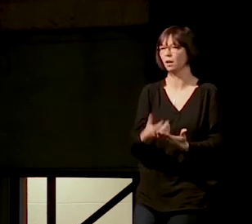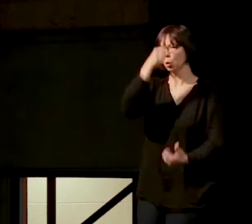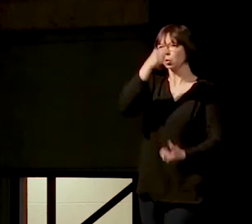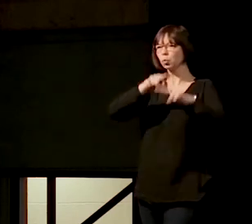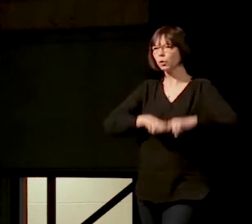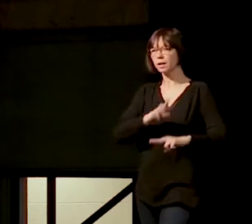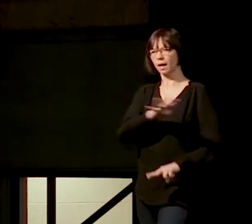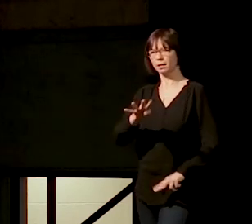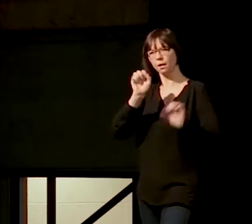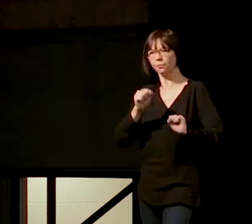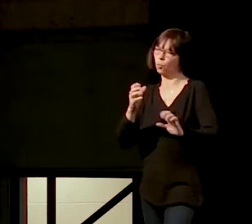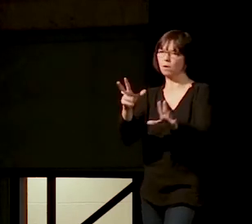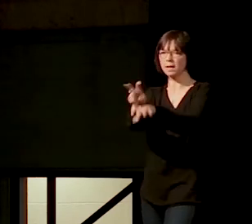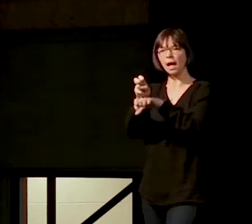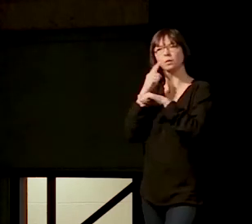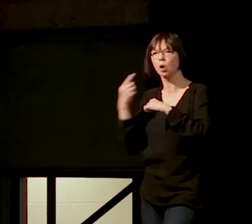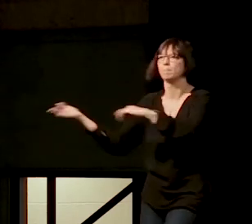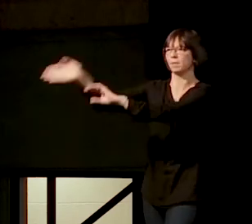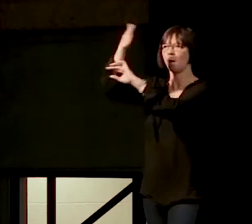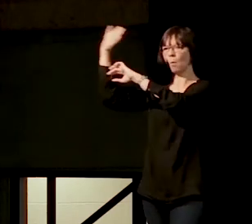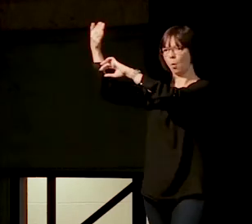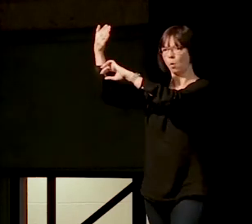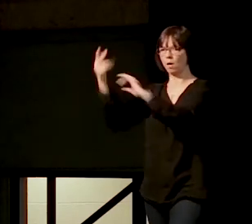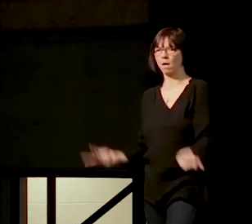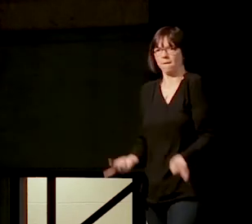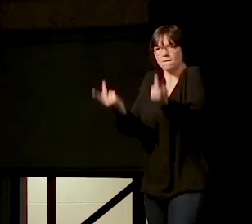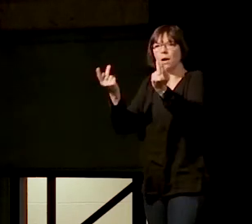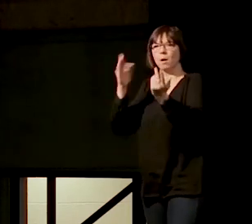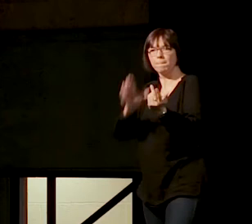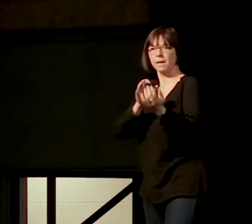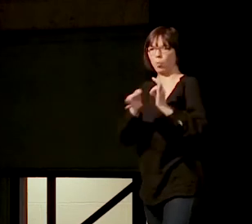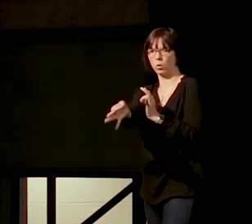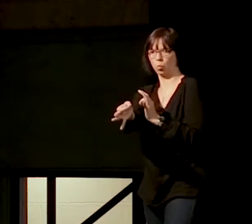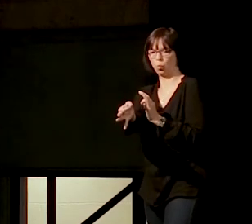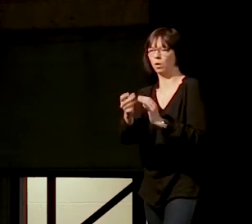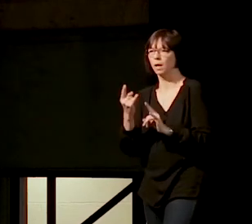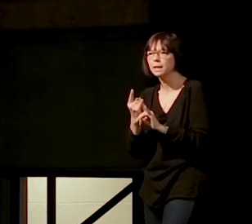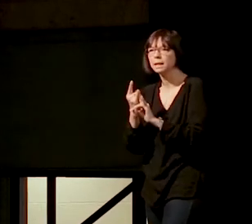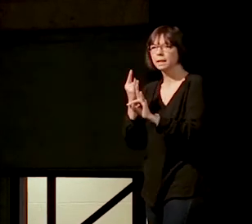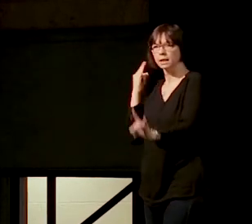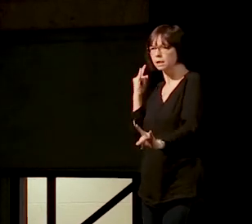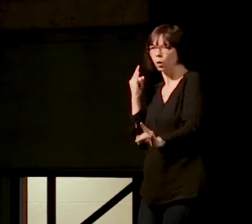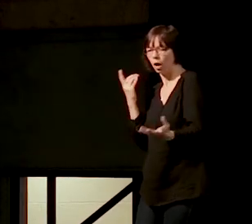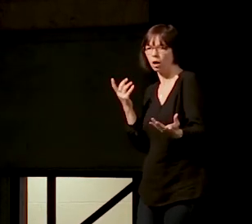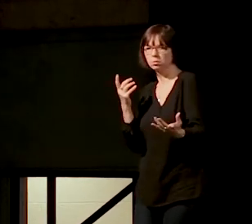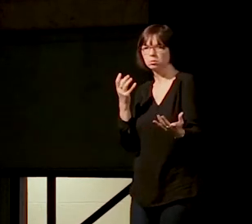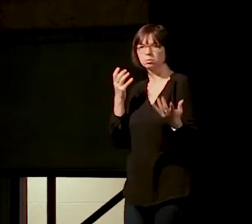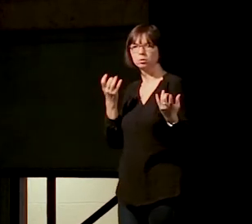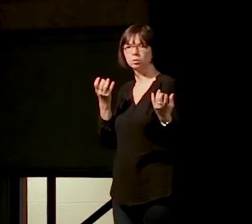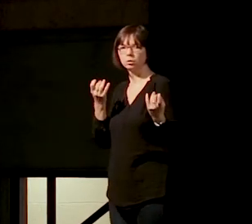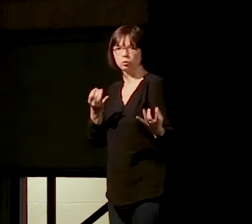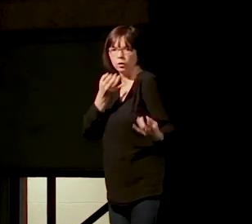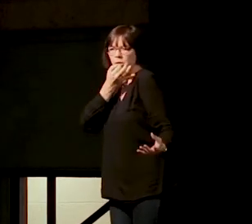ce sont nos valeurs. Alors je le dis souvent, l'histoire est effrontée, oui, elle est parfaitement insolente. Si elle